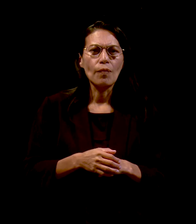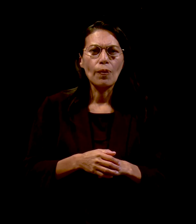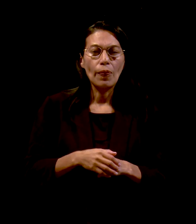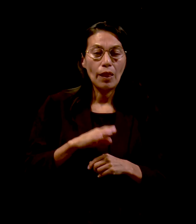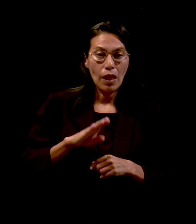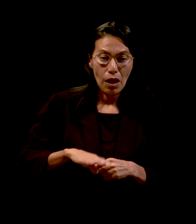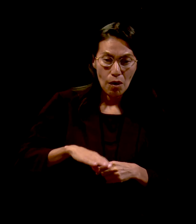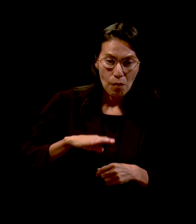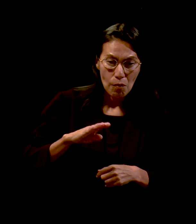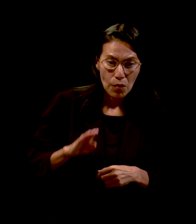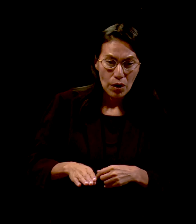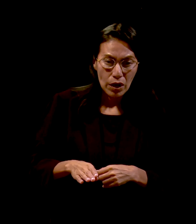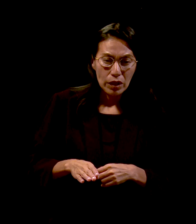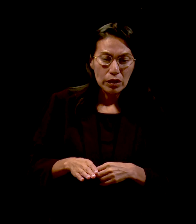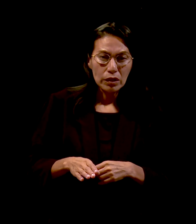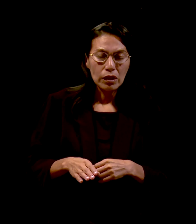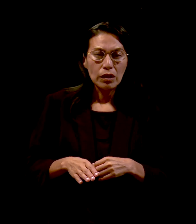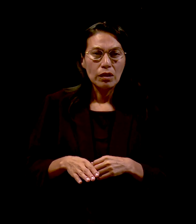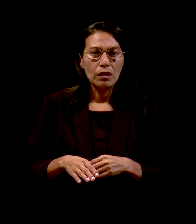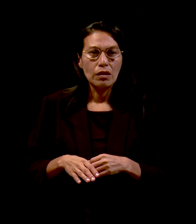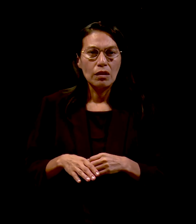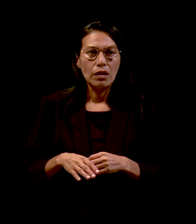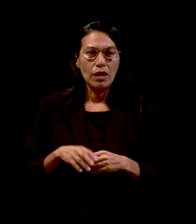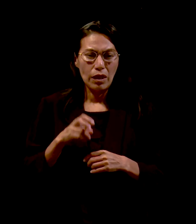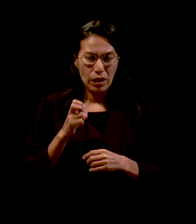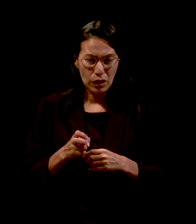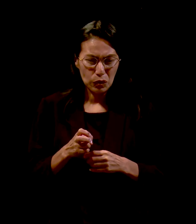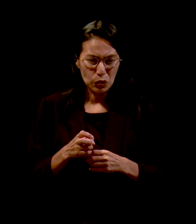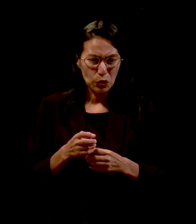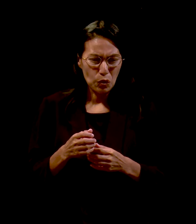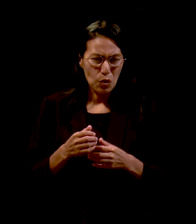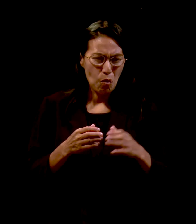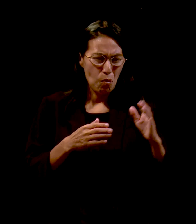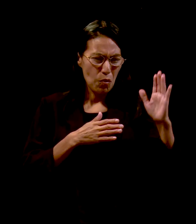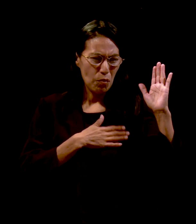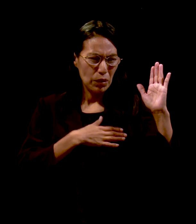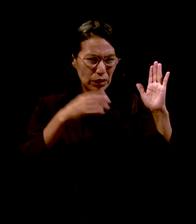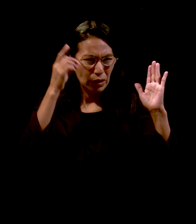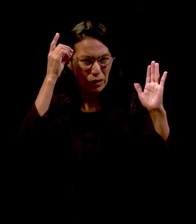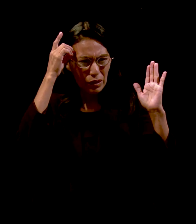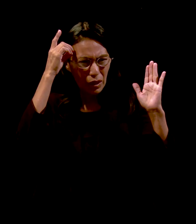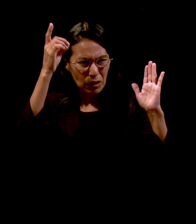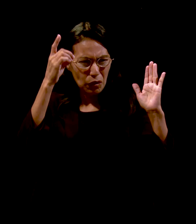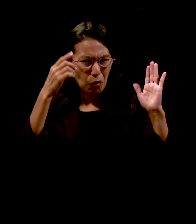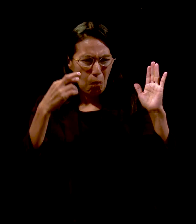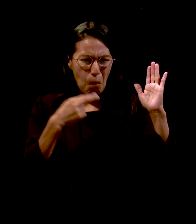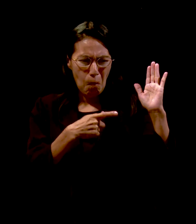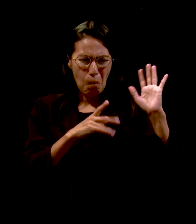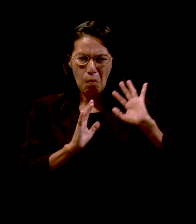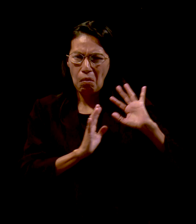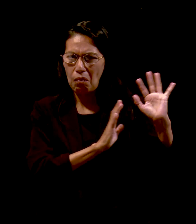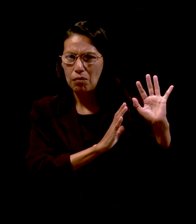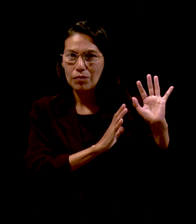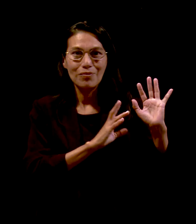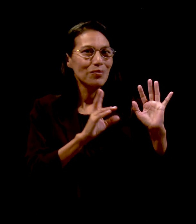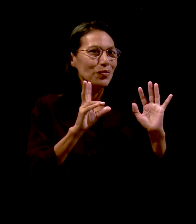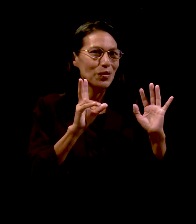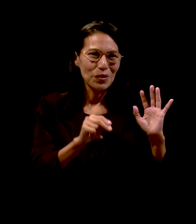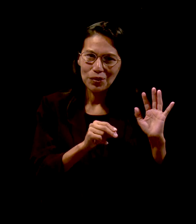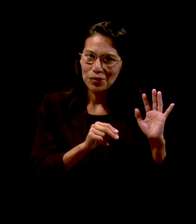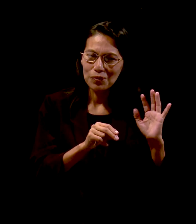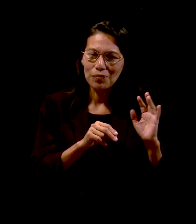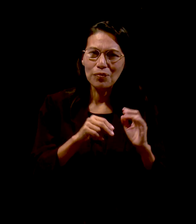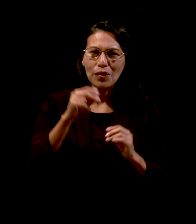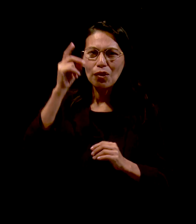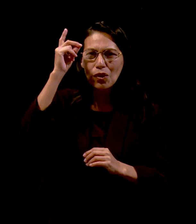no no estropea las promesas de dios sino al contrario dios cumplirá